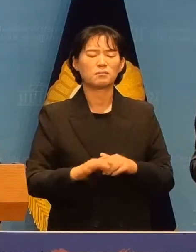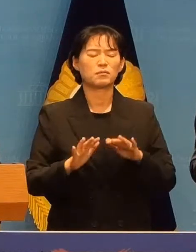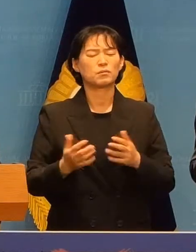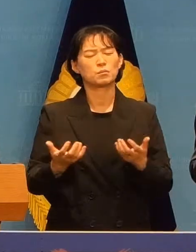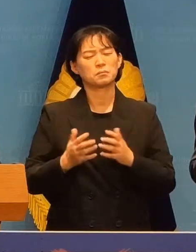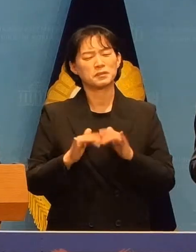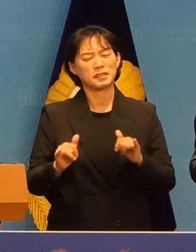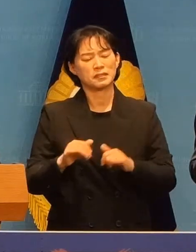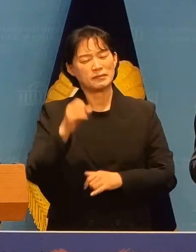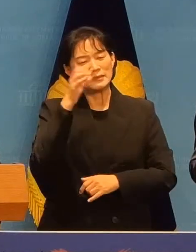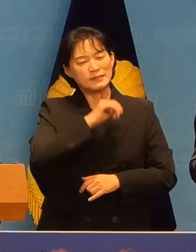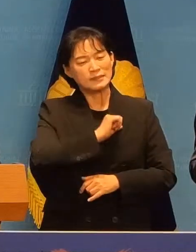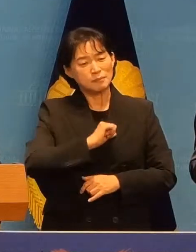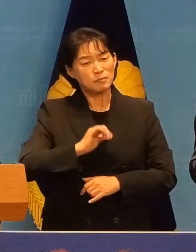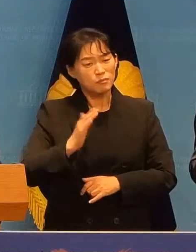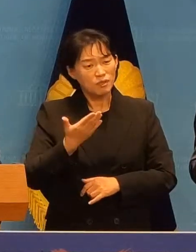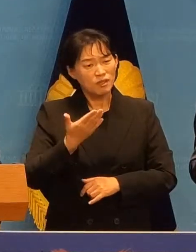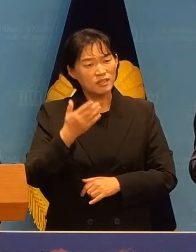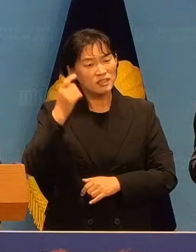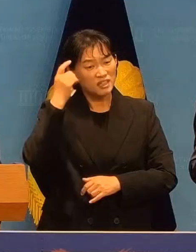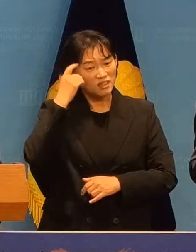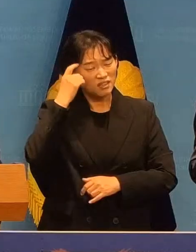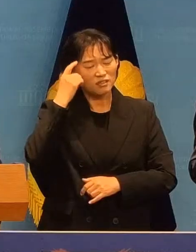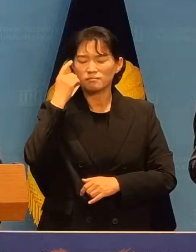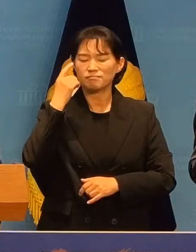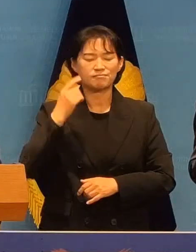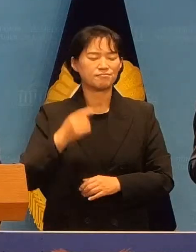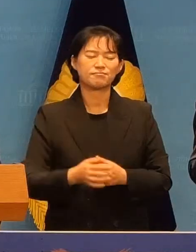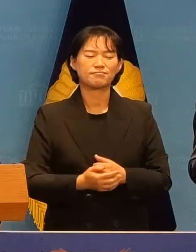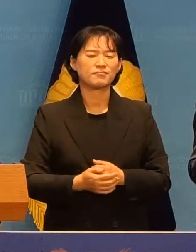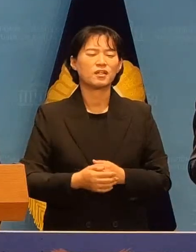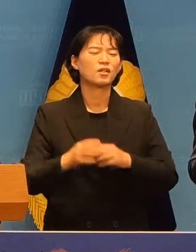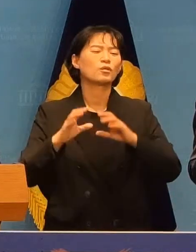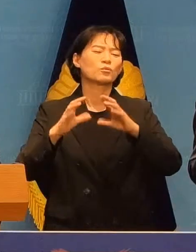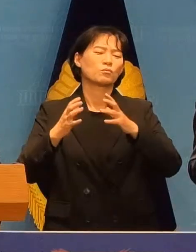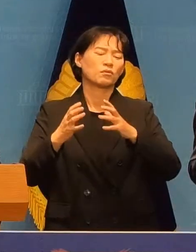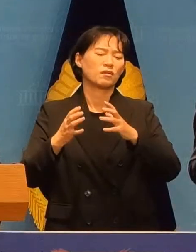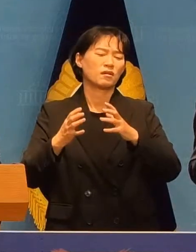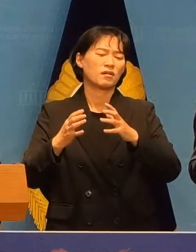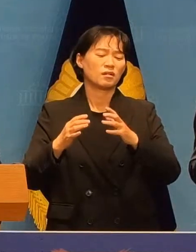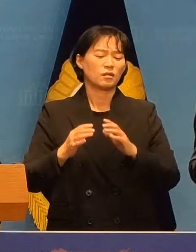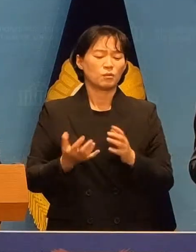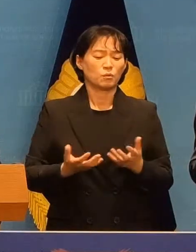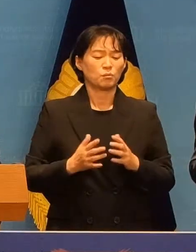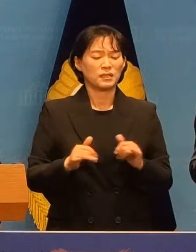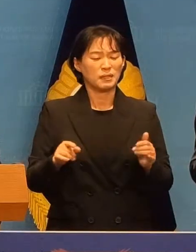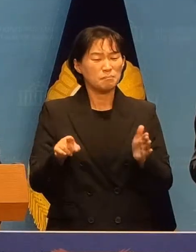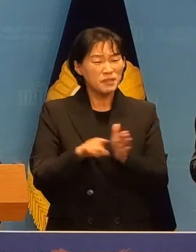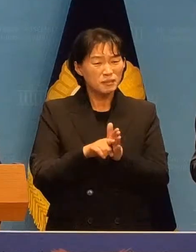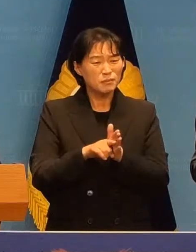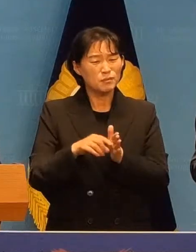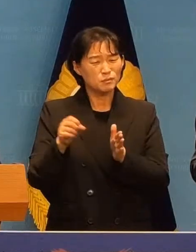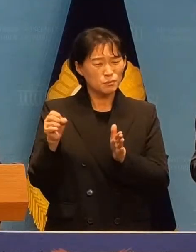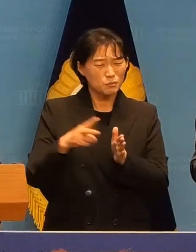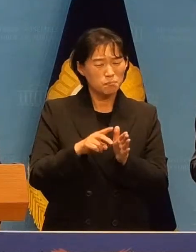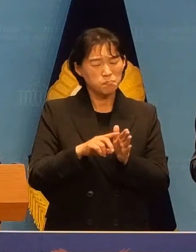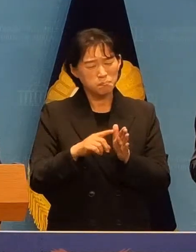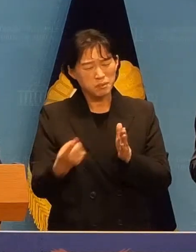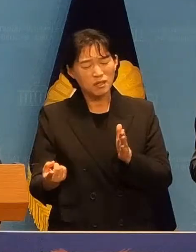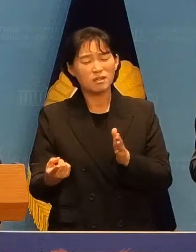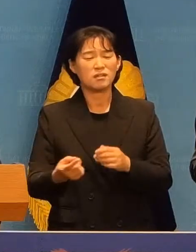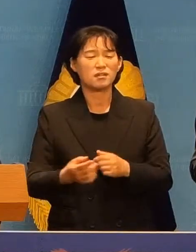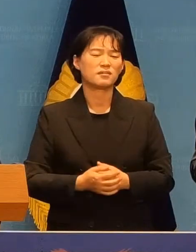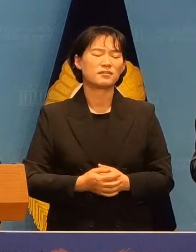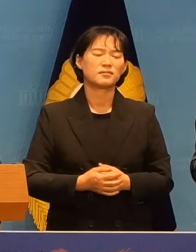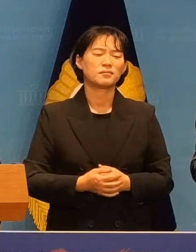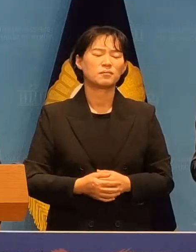알아서 버티면 되겠지라고 생각한다면 그것은 국가가 노동자의 믿음을 또 한 번 저버리는 것입니다.